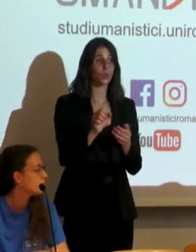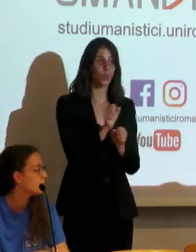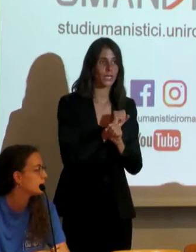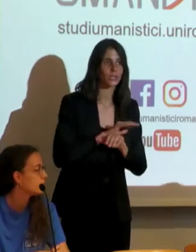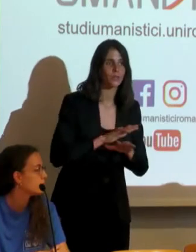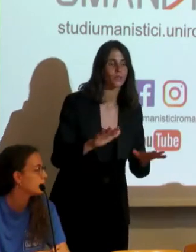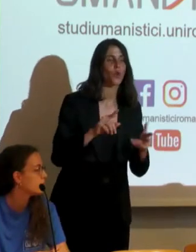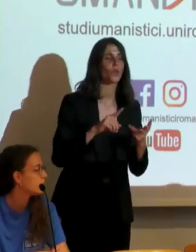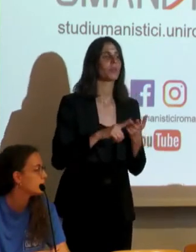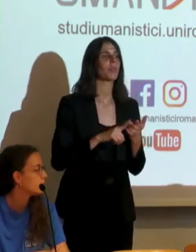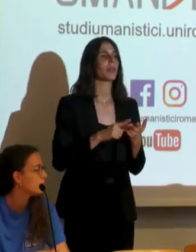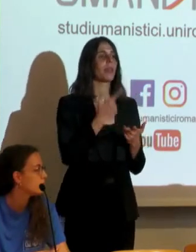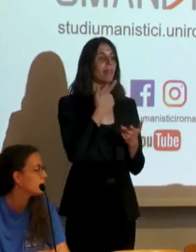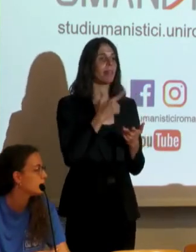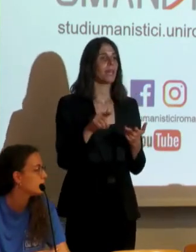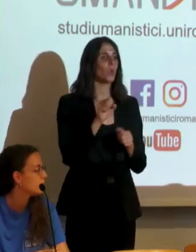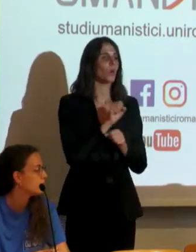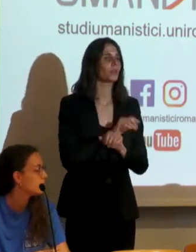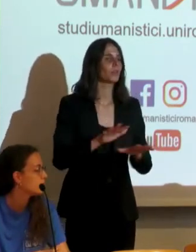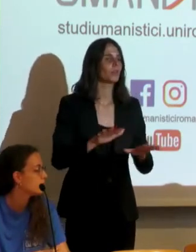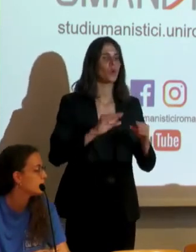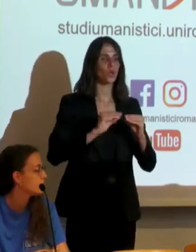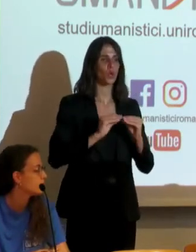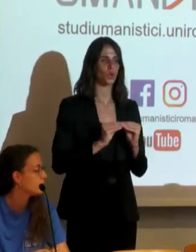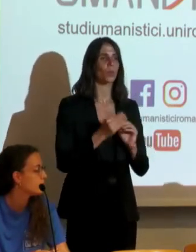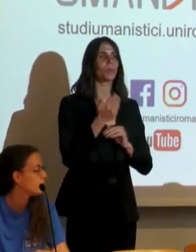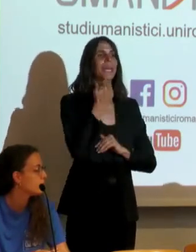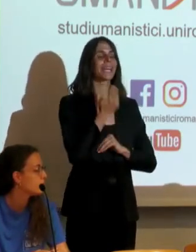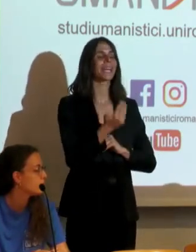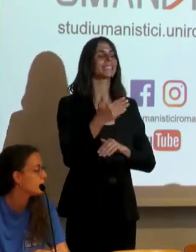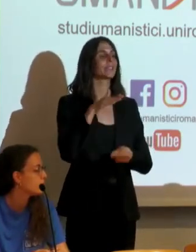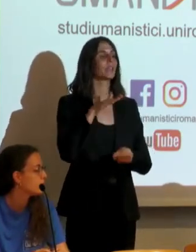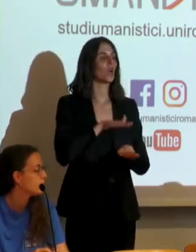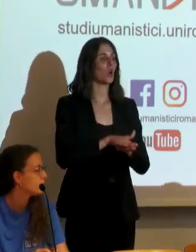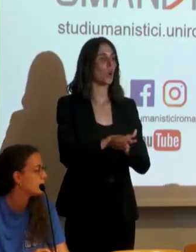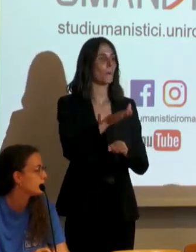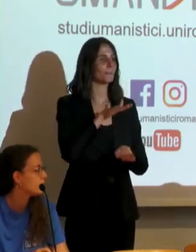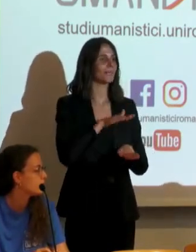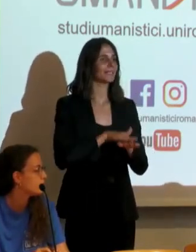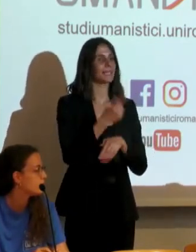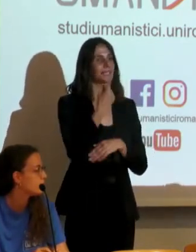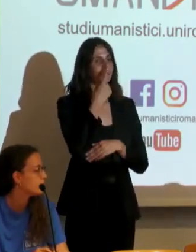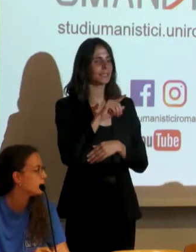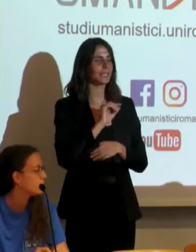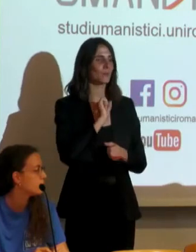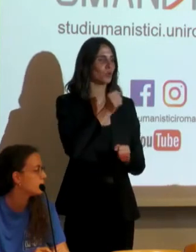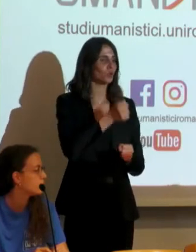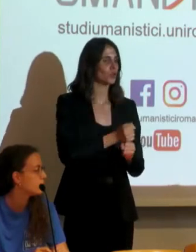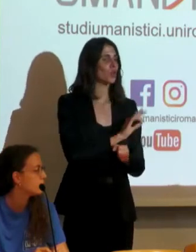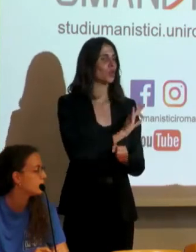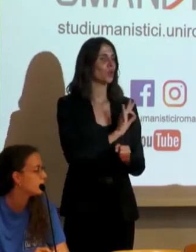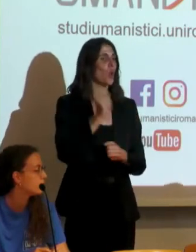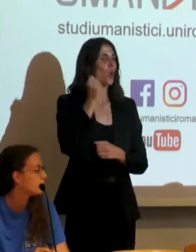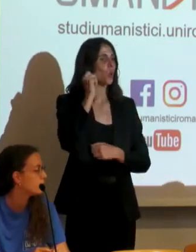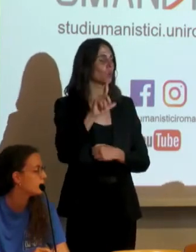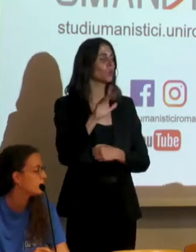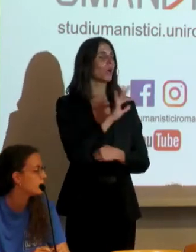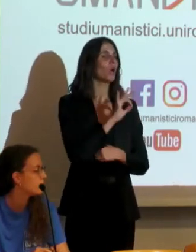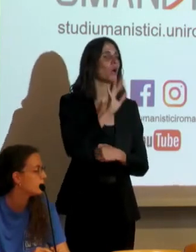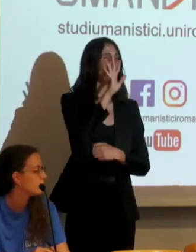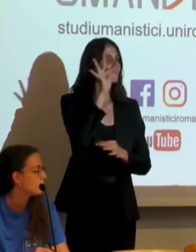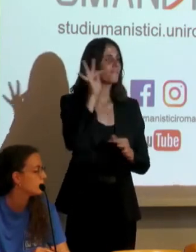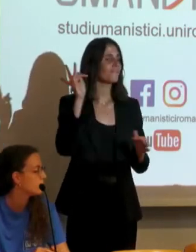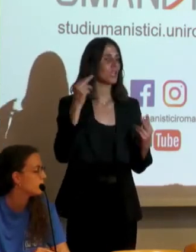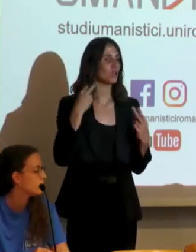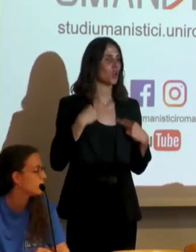italiana attraverso ovviamente anche tutte quelle competenze di tipo storico, culturale e filologico che può